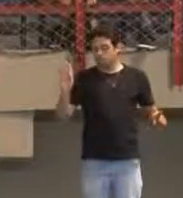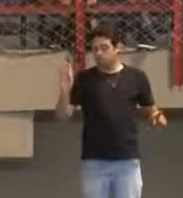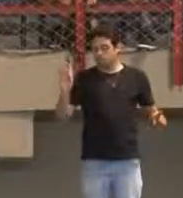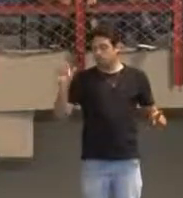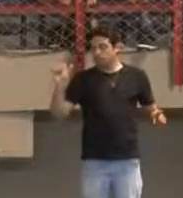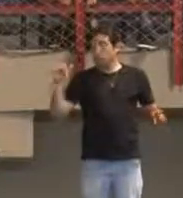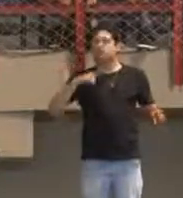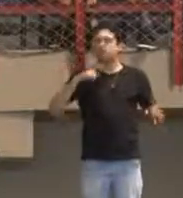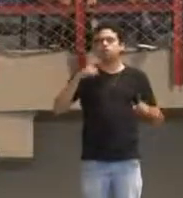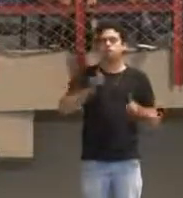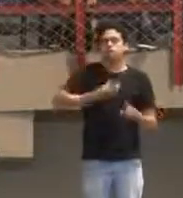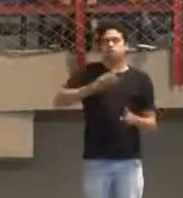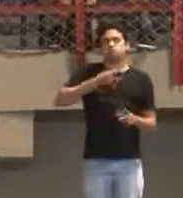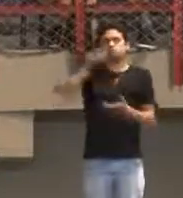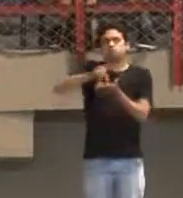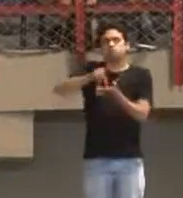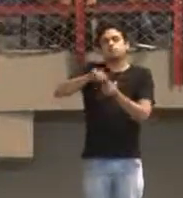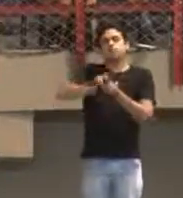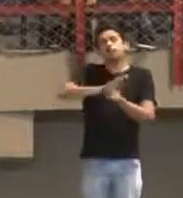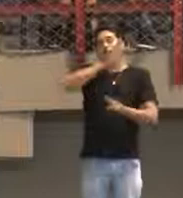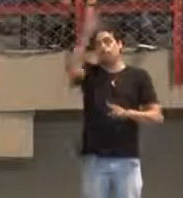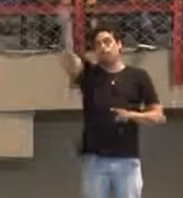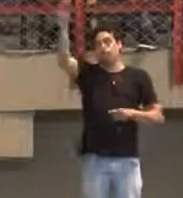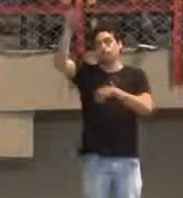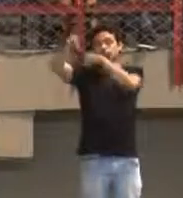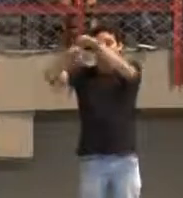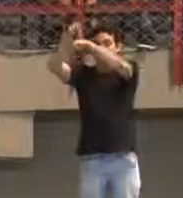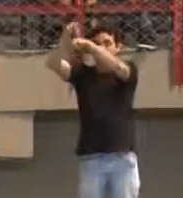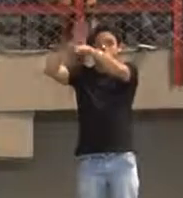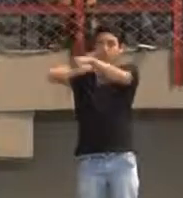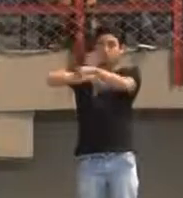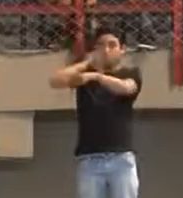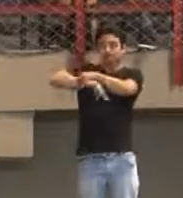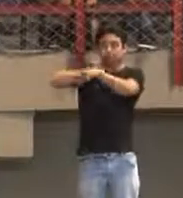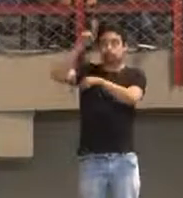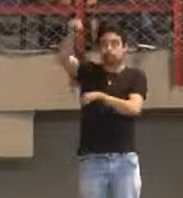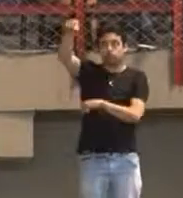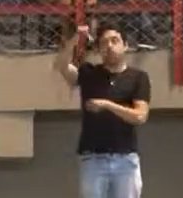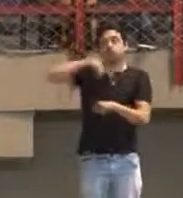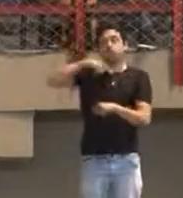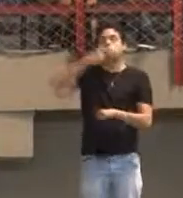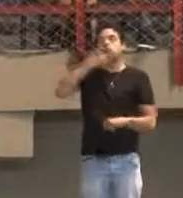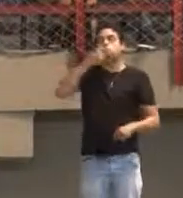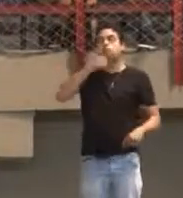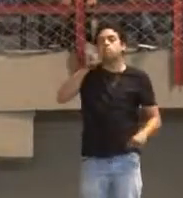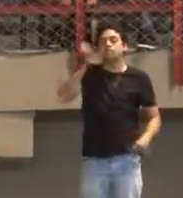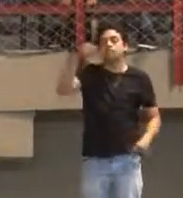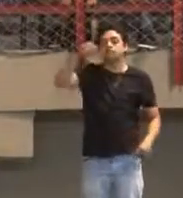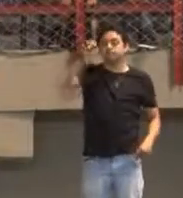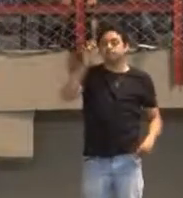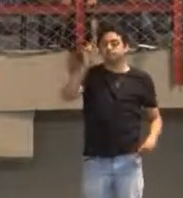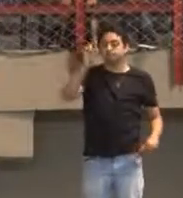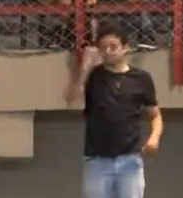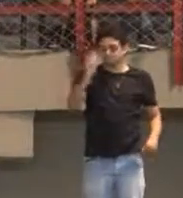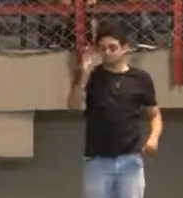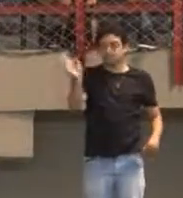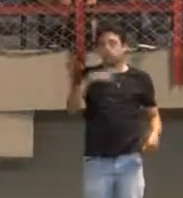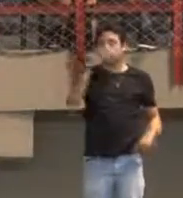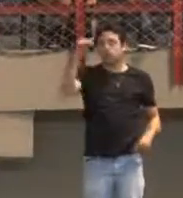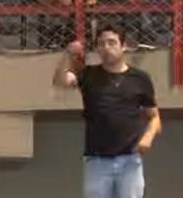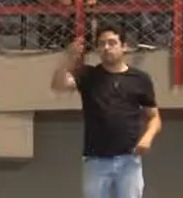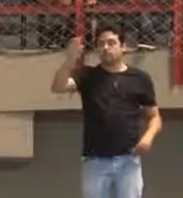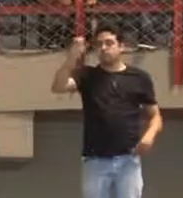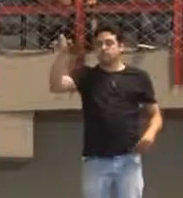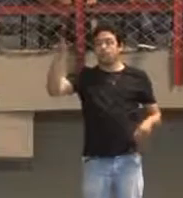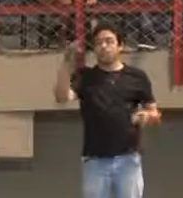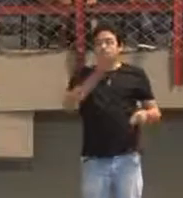tem não? Tem. Lá em Portugal, o nome do cara é Antero de Quental, amigo do Eça